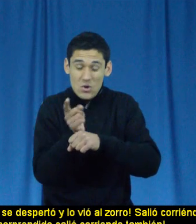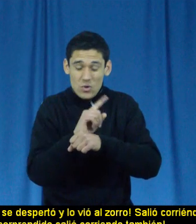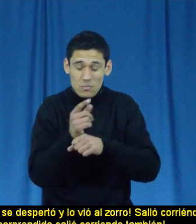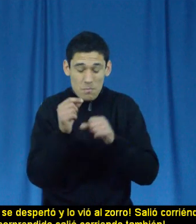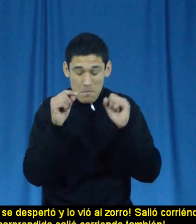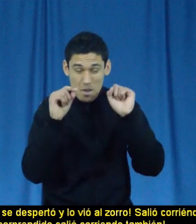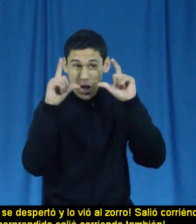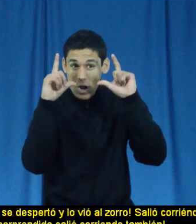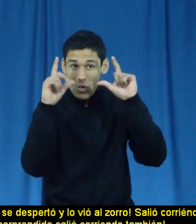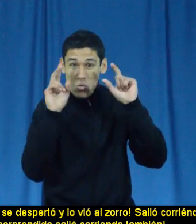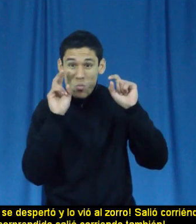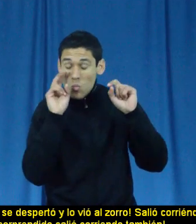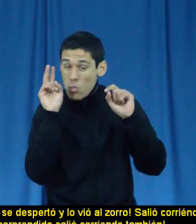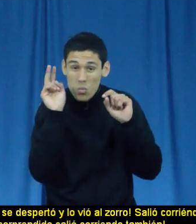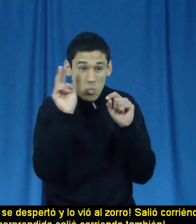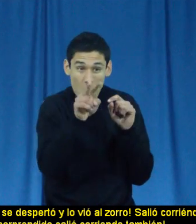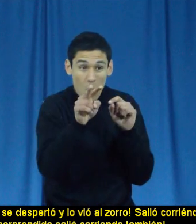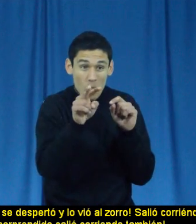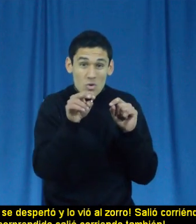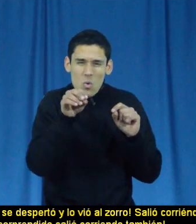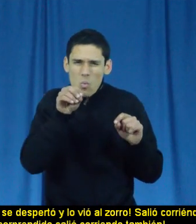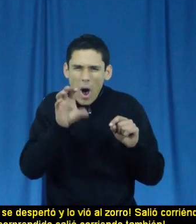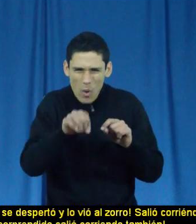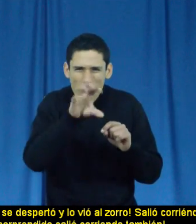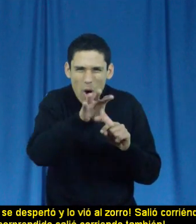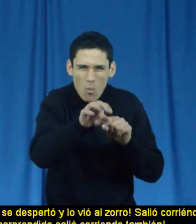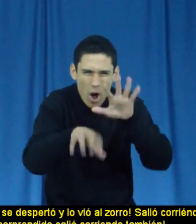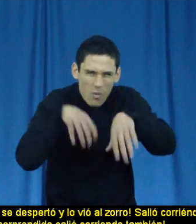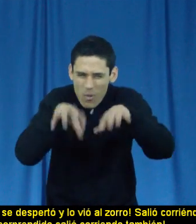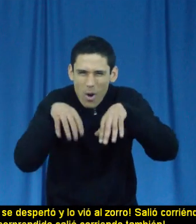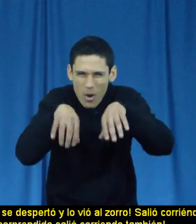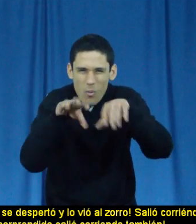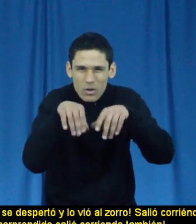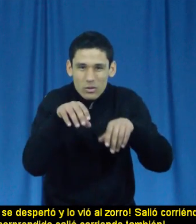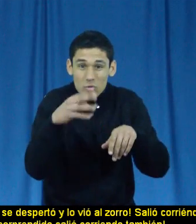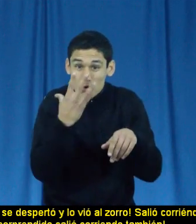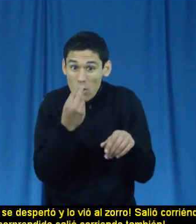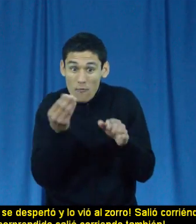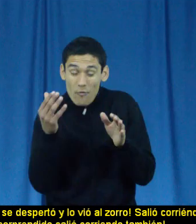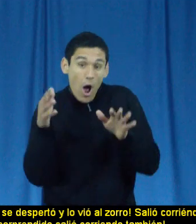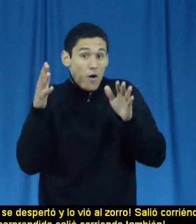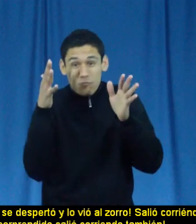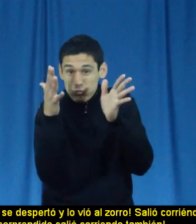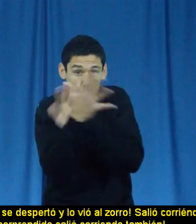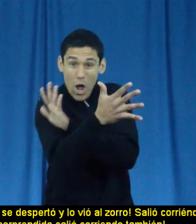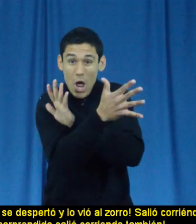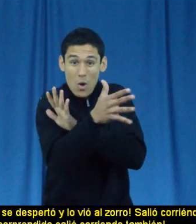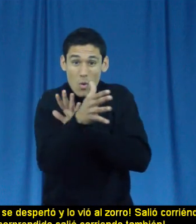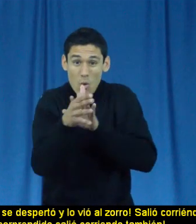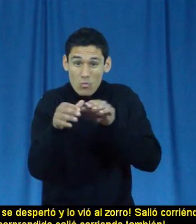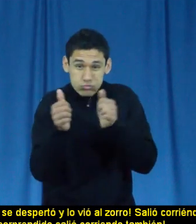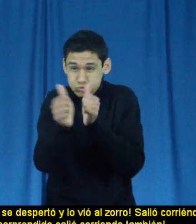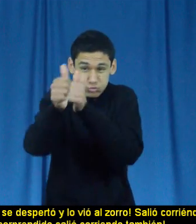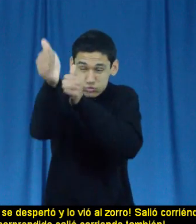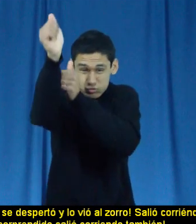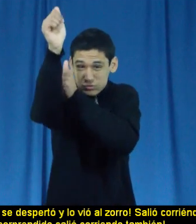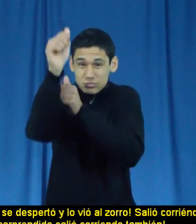mi panza está llena. De repente, el perro se despertó y lo vio el zorro. Salió corriéndolo. Y el zorro sorprendido salió